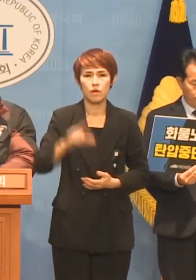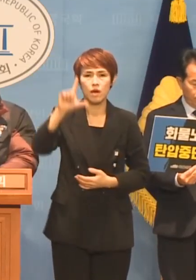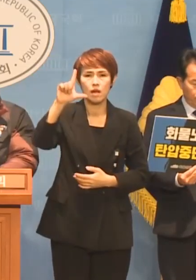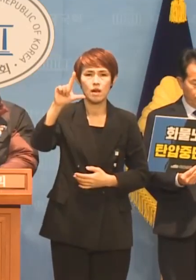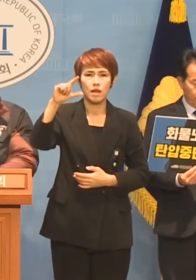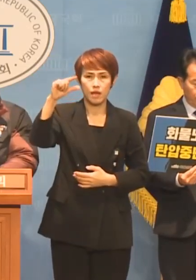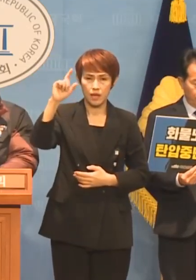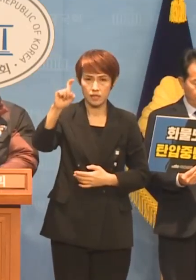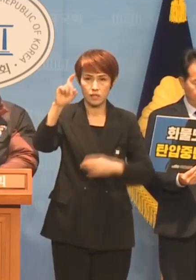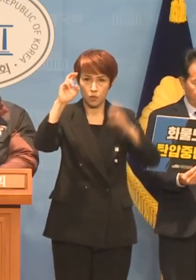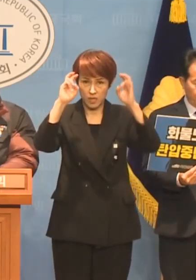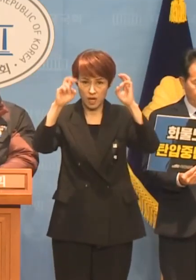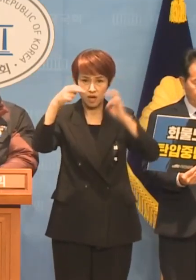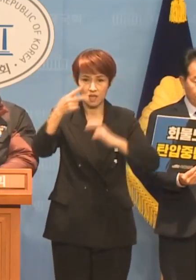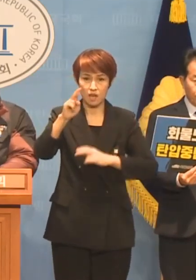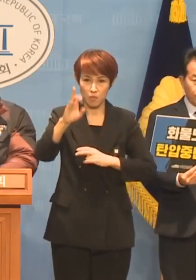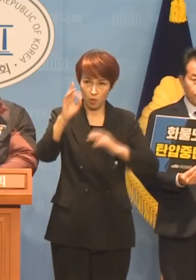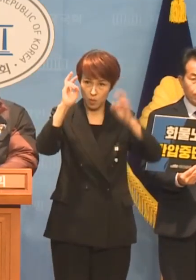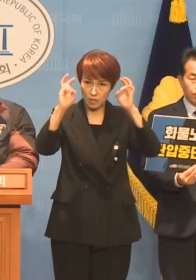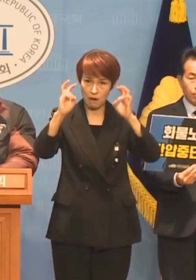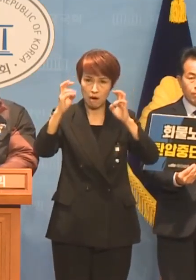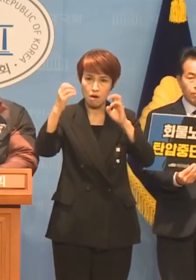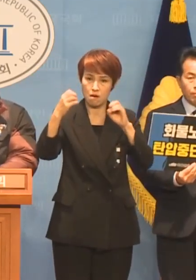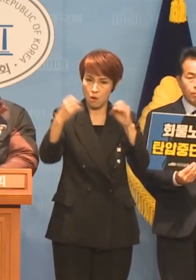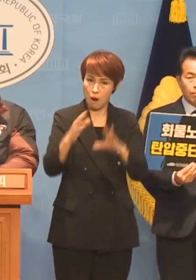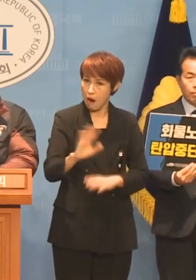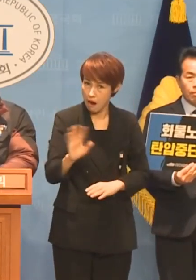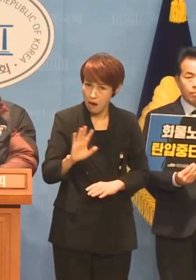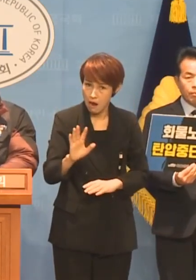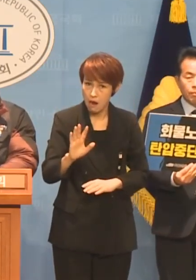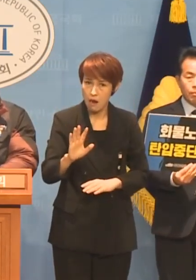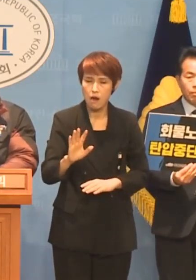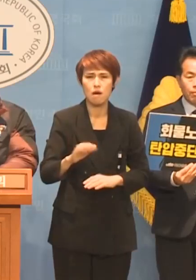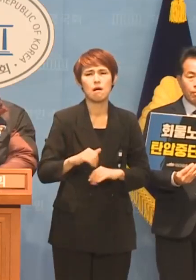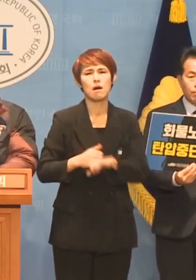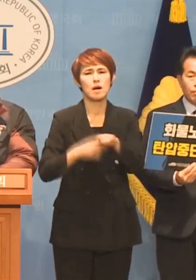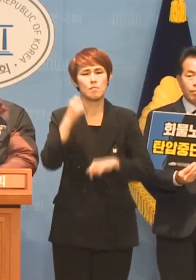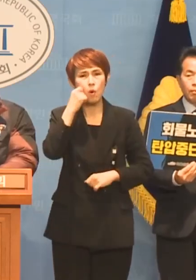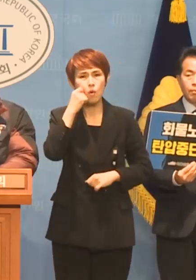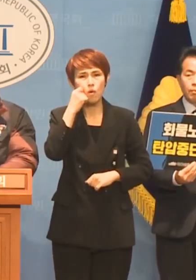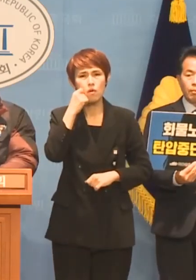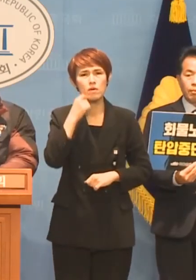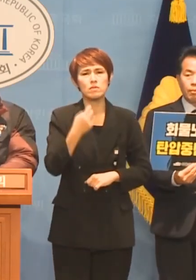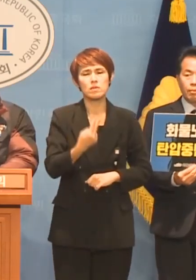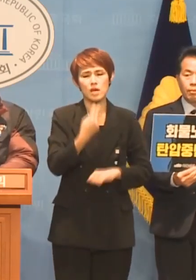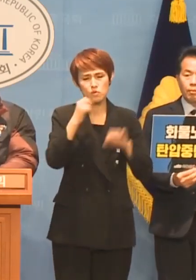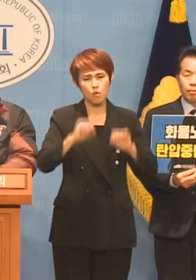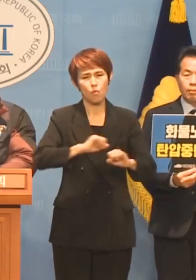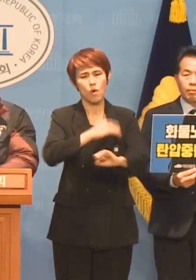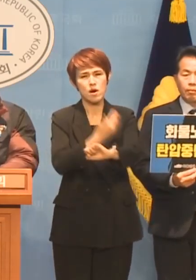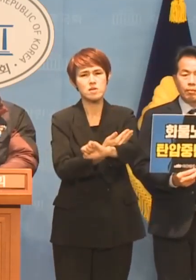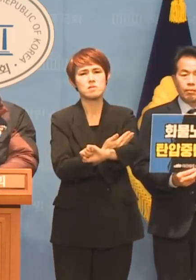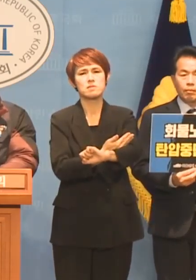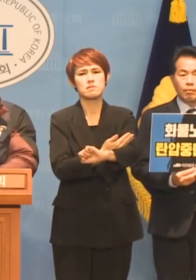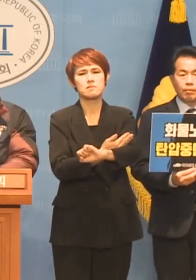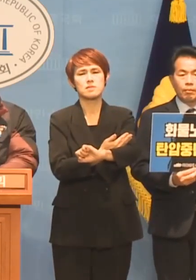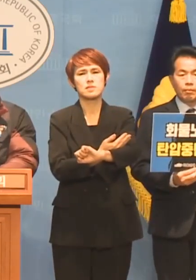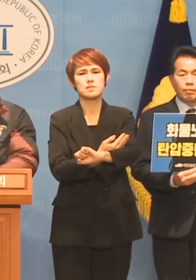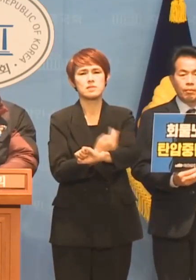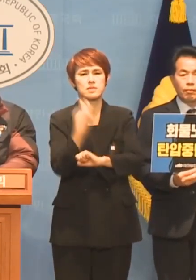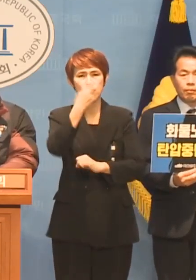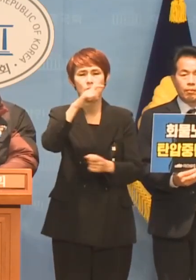판토스와 대명물류와 대화가 되지 않아 우리의 생존권을 지키자 목숨을 걸고 오창 매거